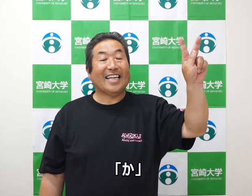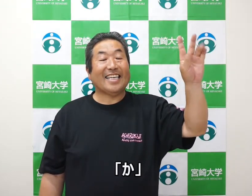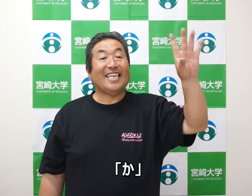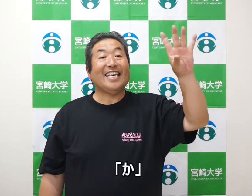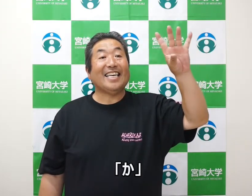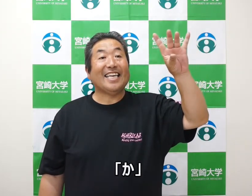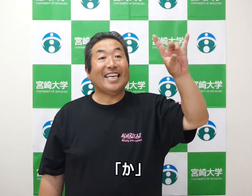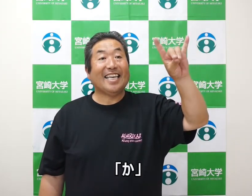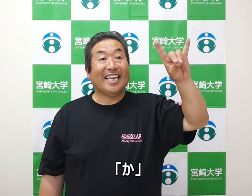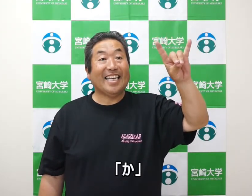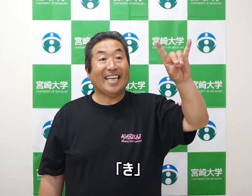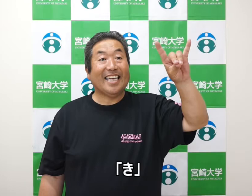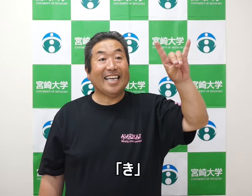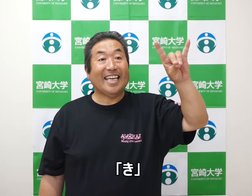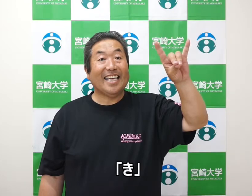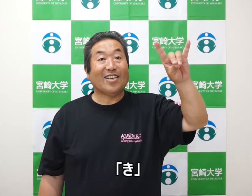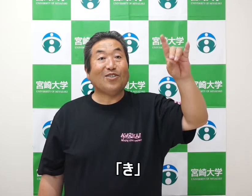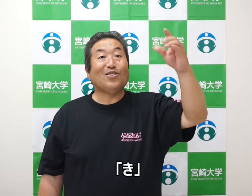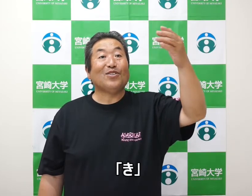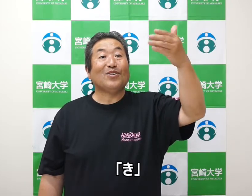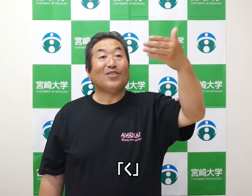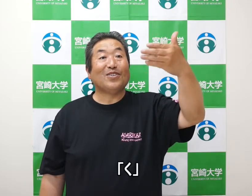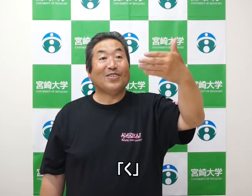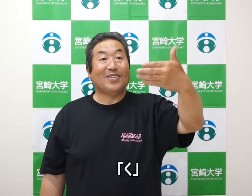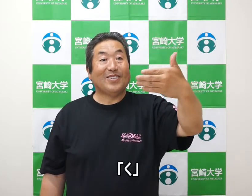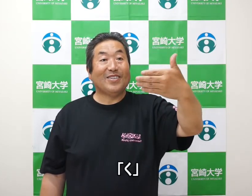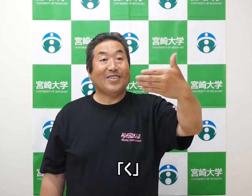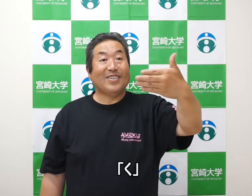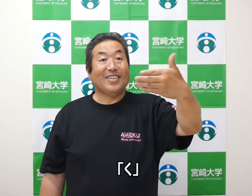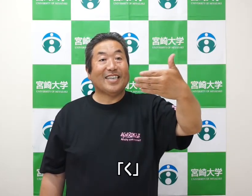き、く、け、